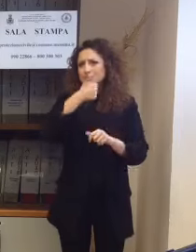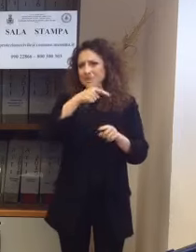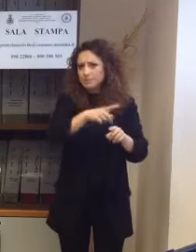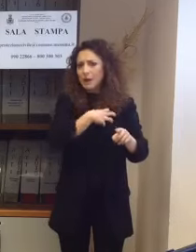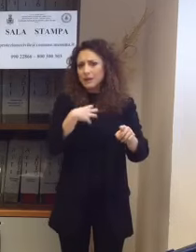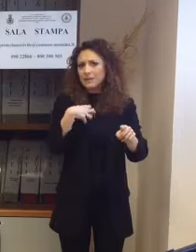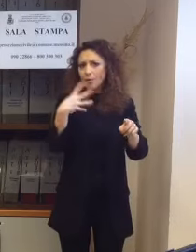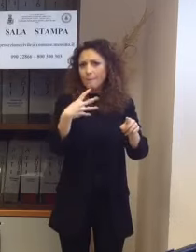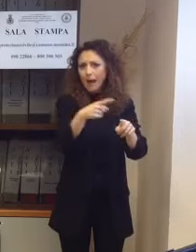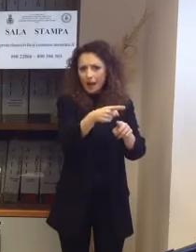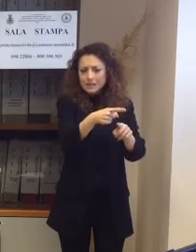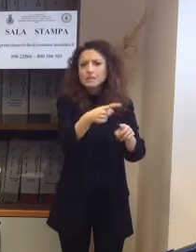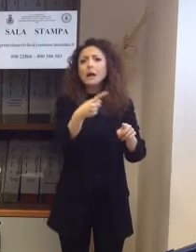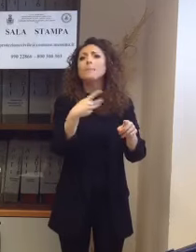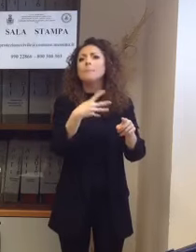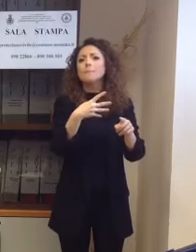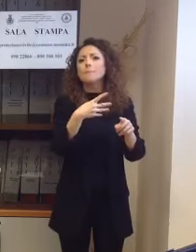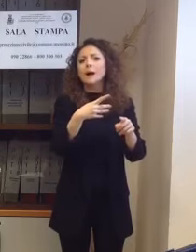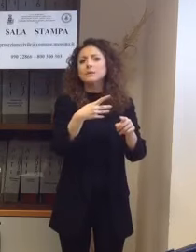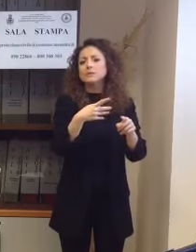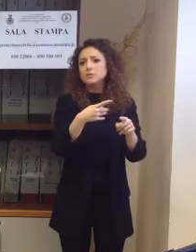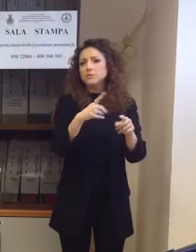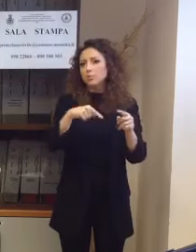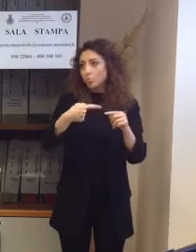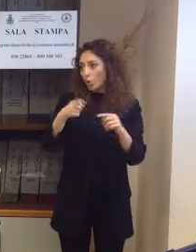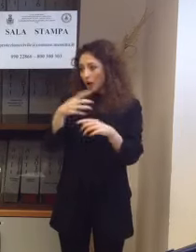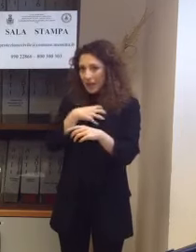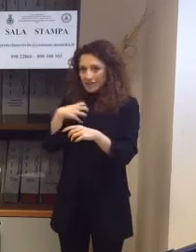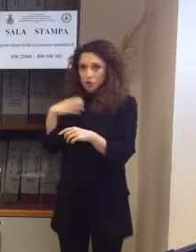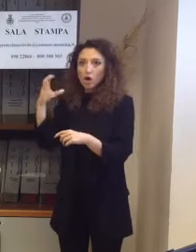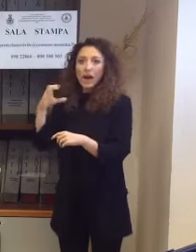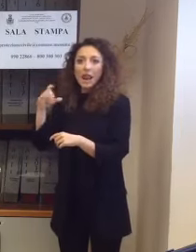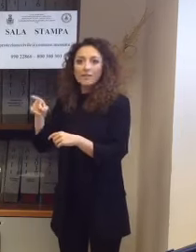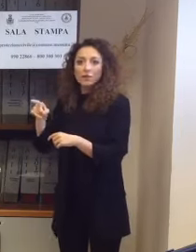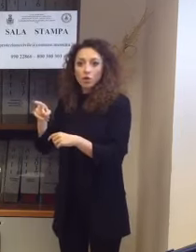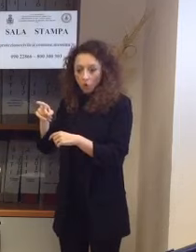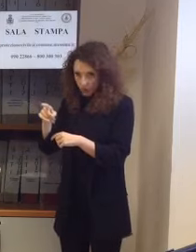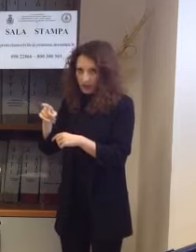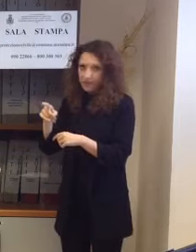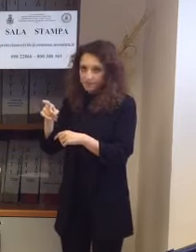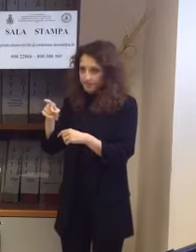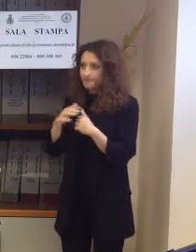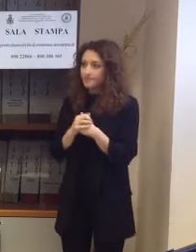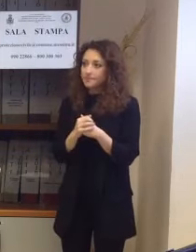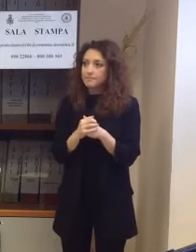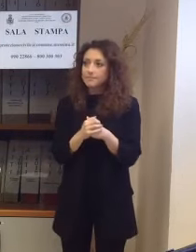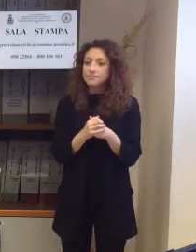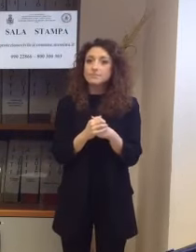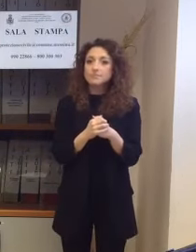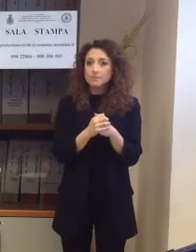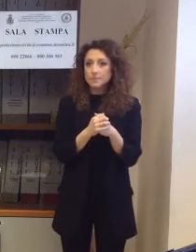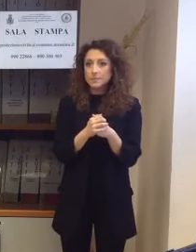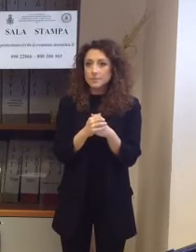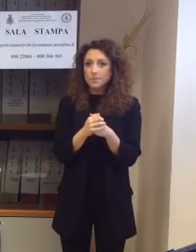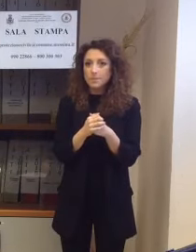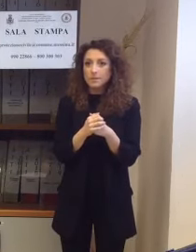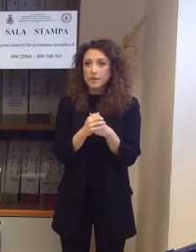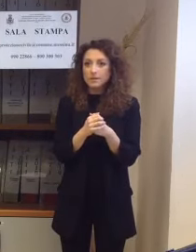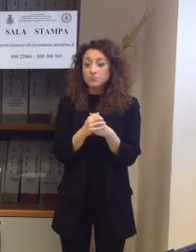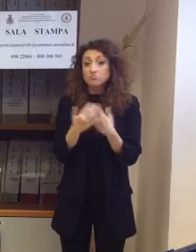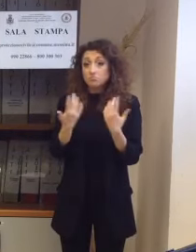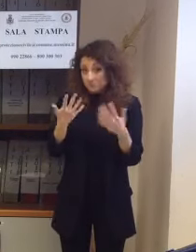Max Minutoli, che è arrivato, e del nostro assessore Calafiore, che è pervenuta,